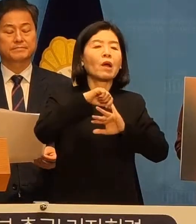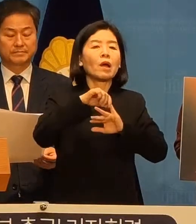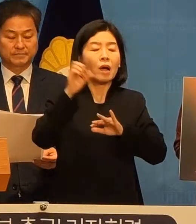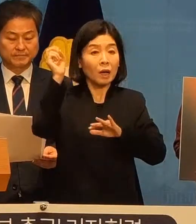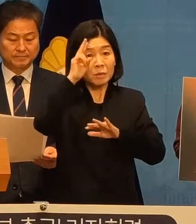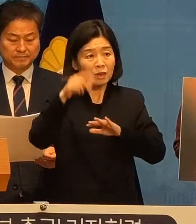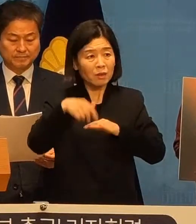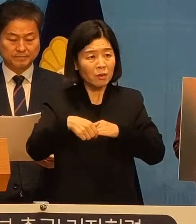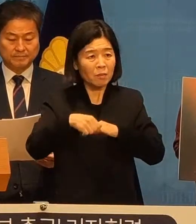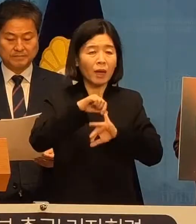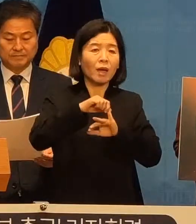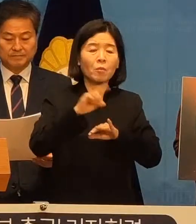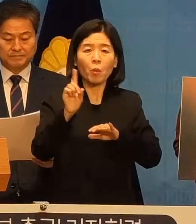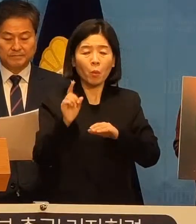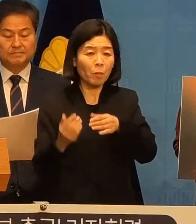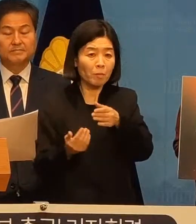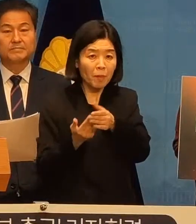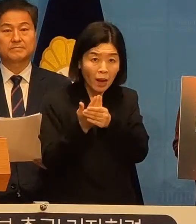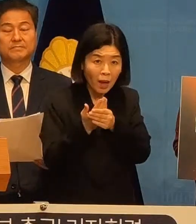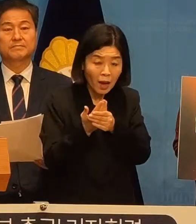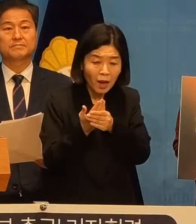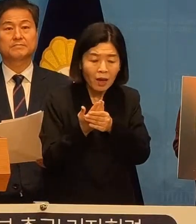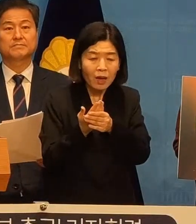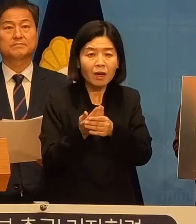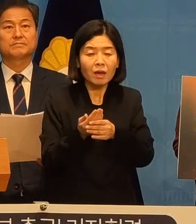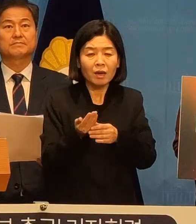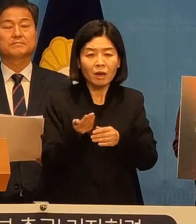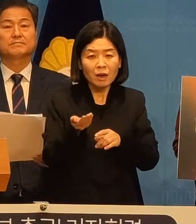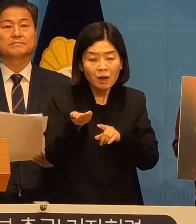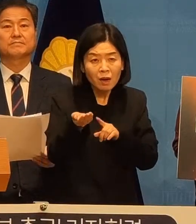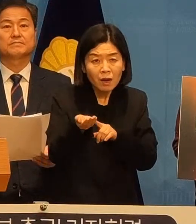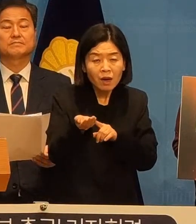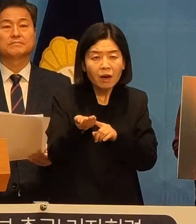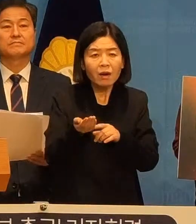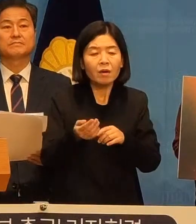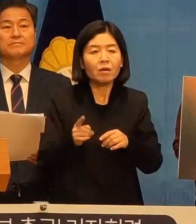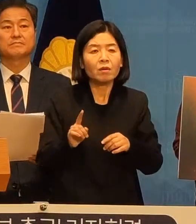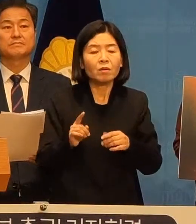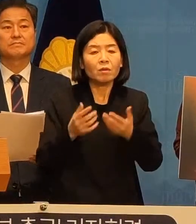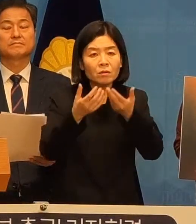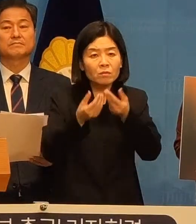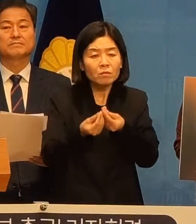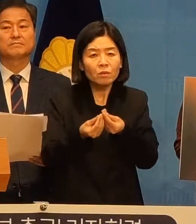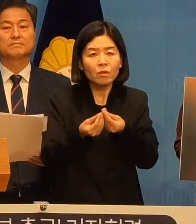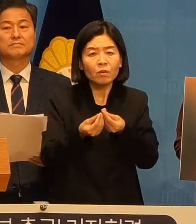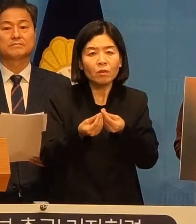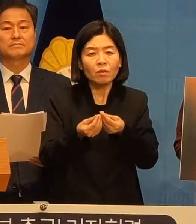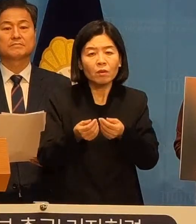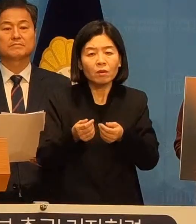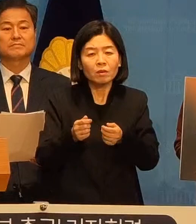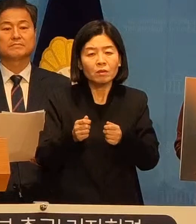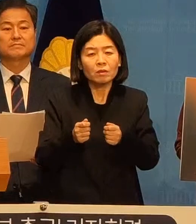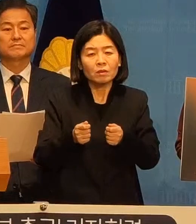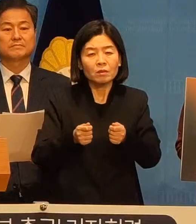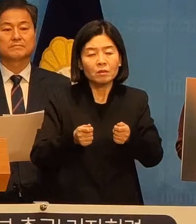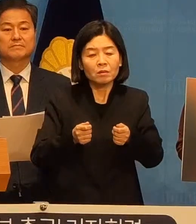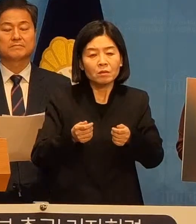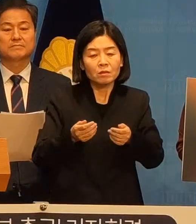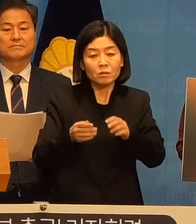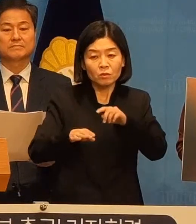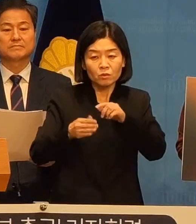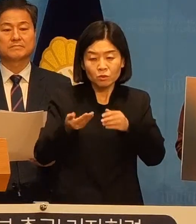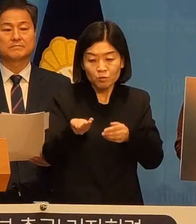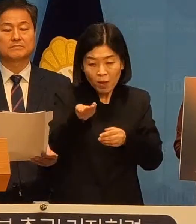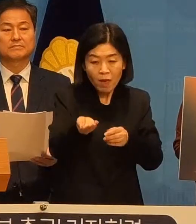어떤 이물질이 낀다거나, 그리고 그 출력이 정상적으로 좌우가